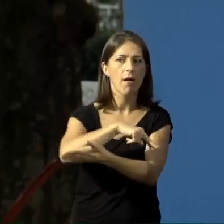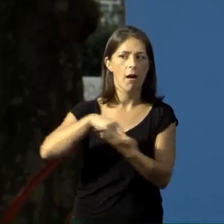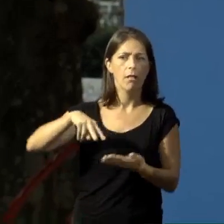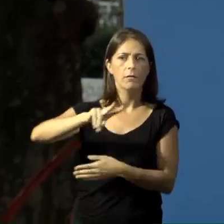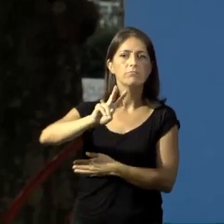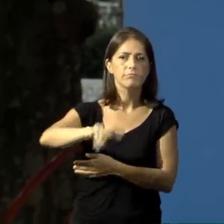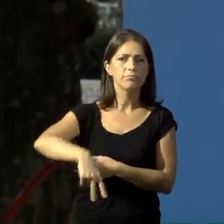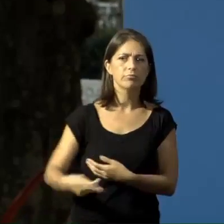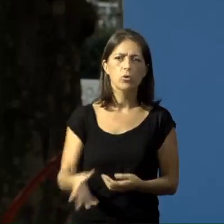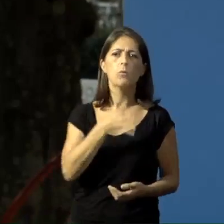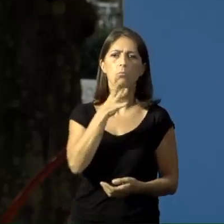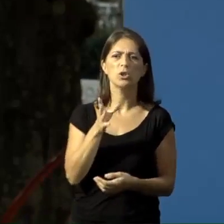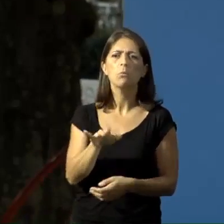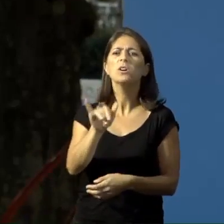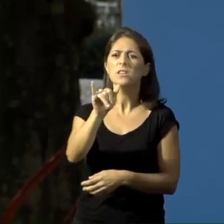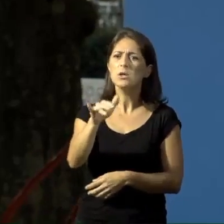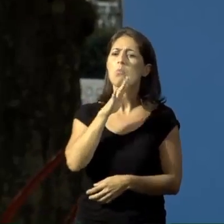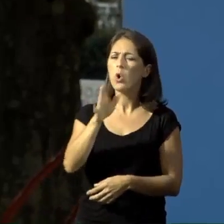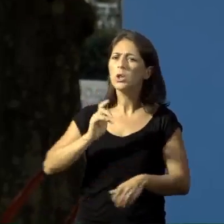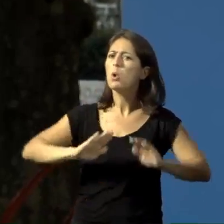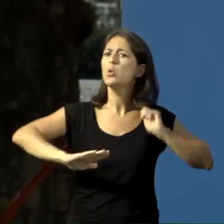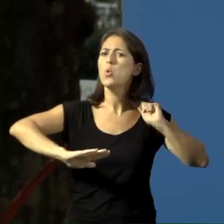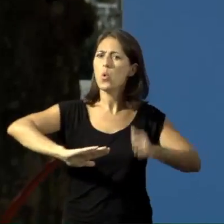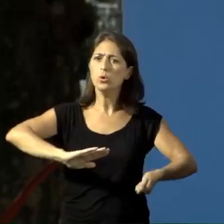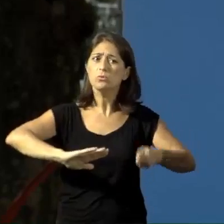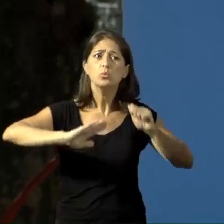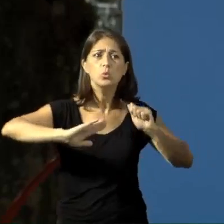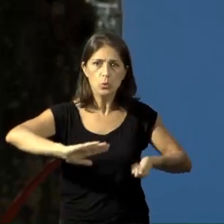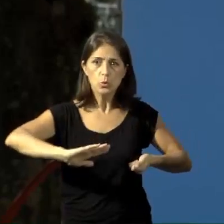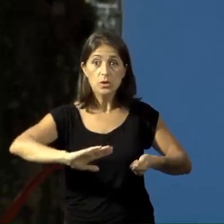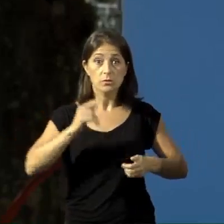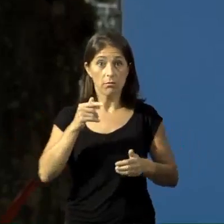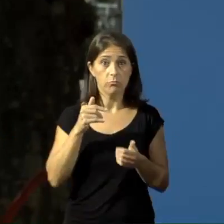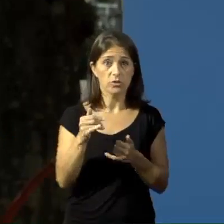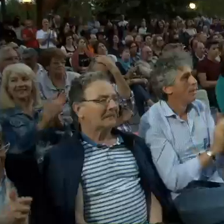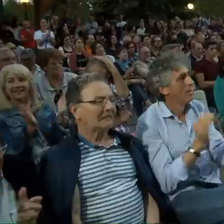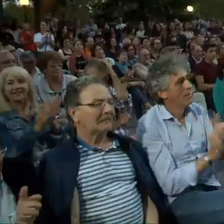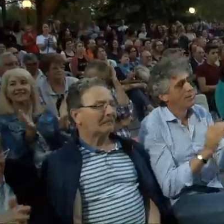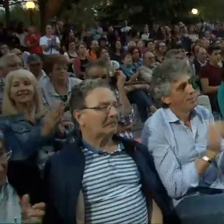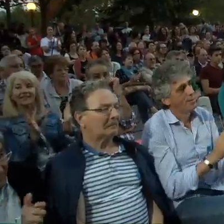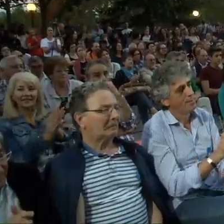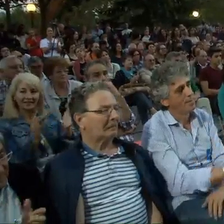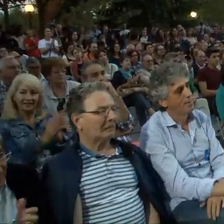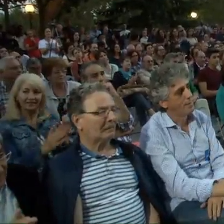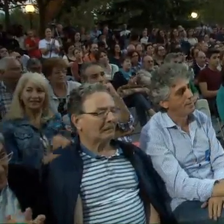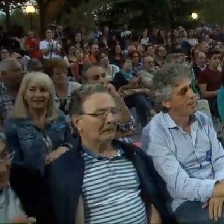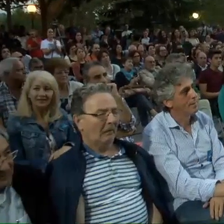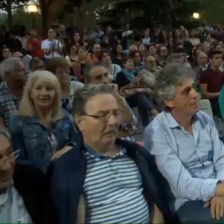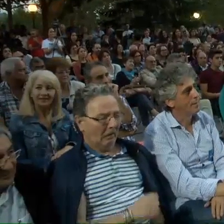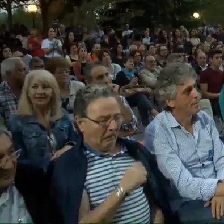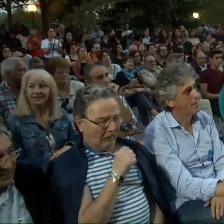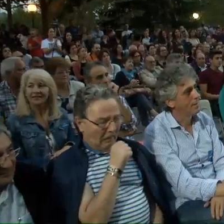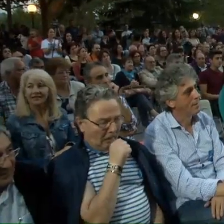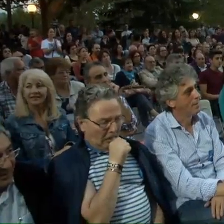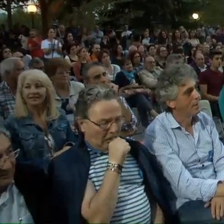de Galicia, porque sí, porque Luís Villares, con mayúsculas, vai a ser o novo presidente da